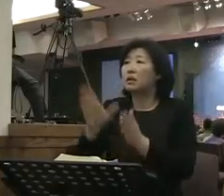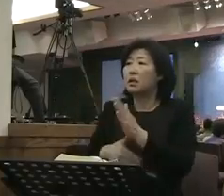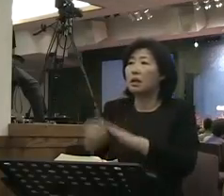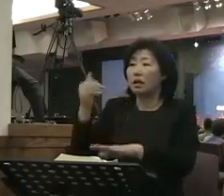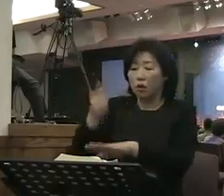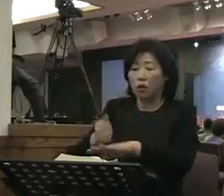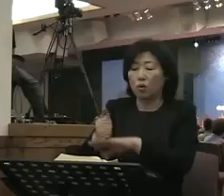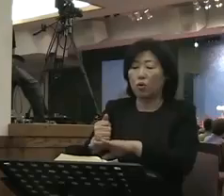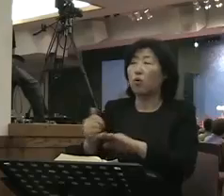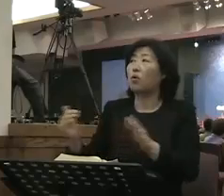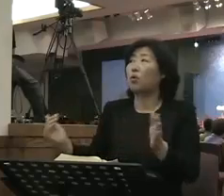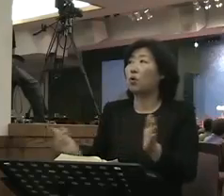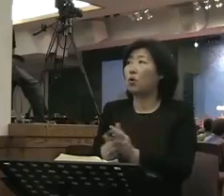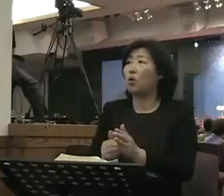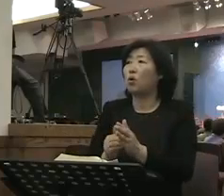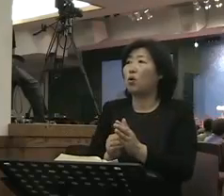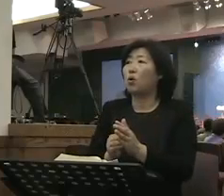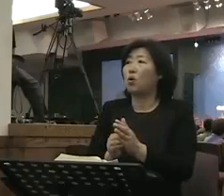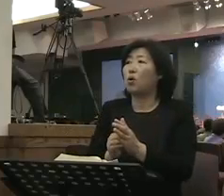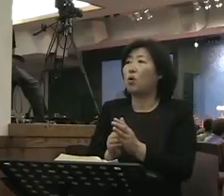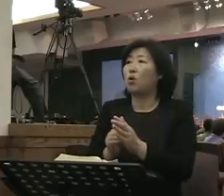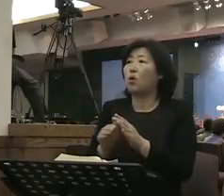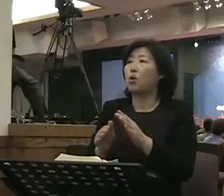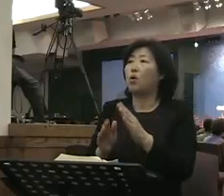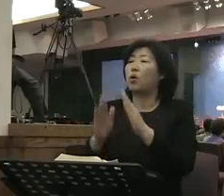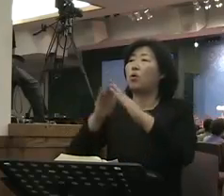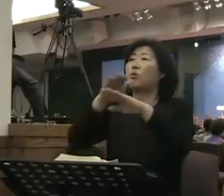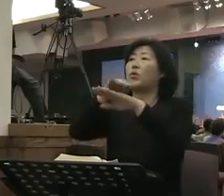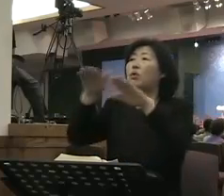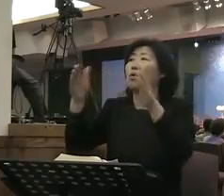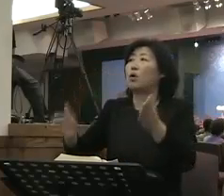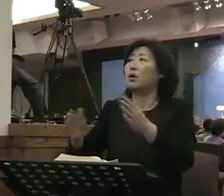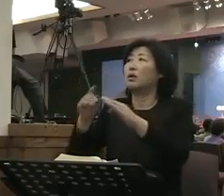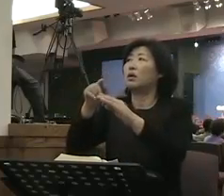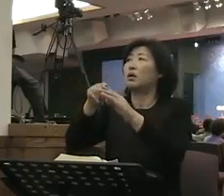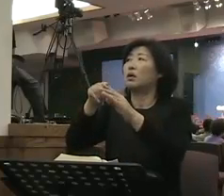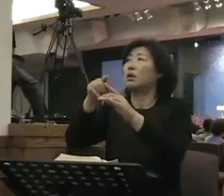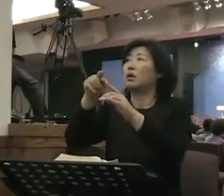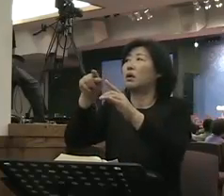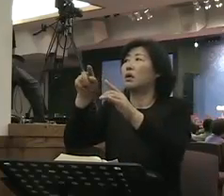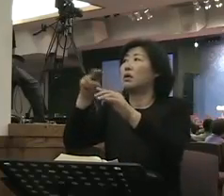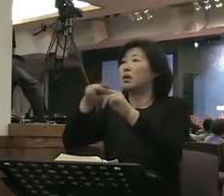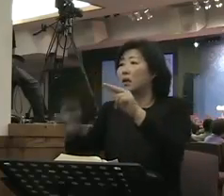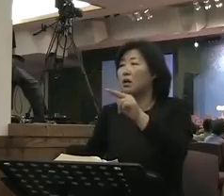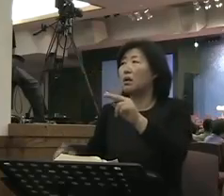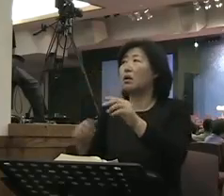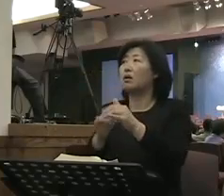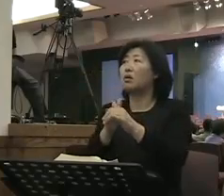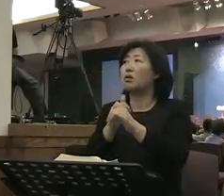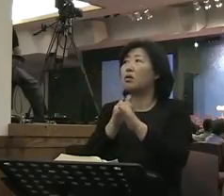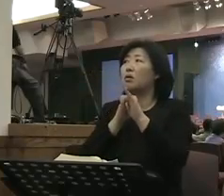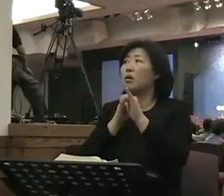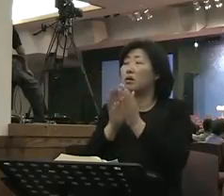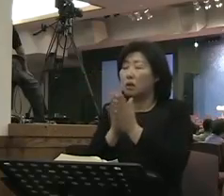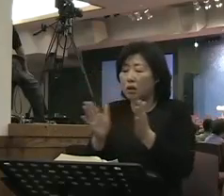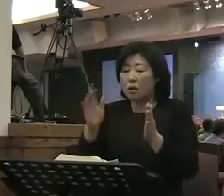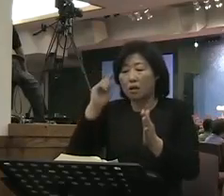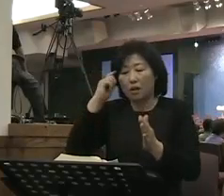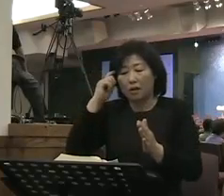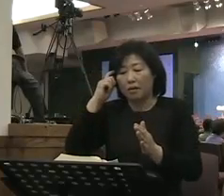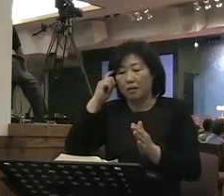내리고 옥상에서 뛰어내려 자살을 시도했던 것입니다. 이러한 대화가 이